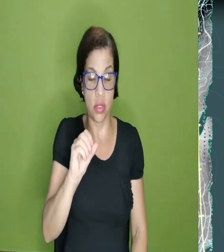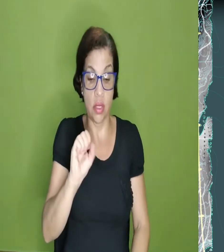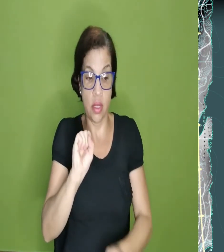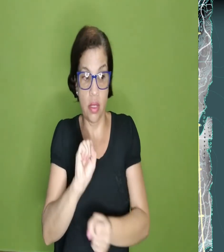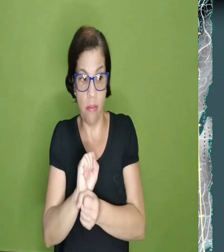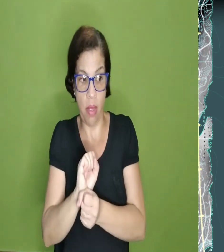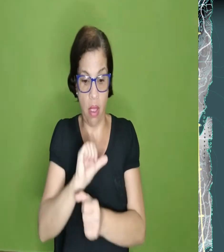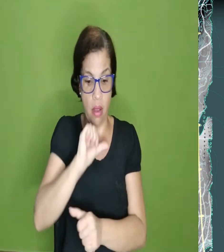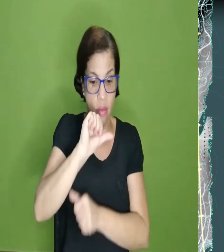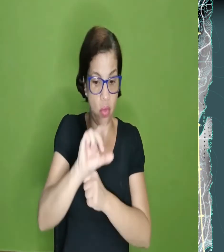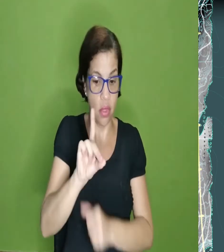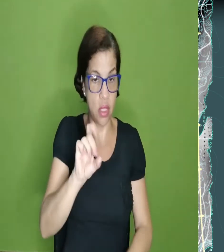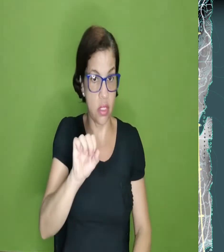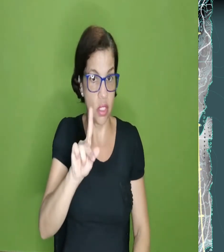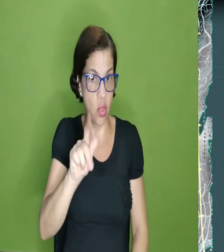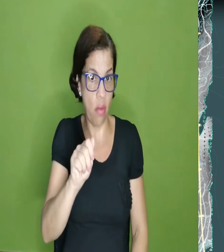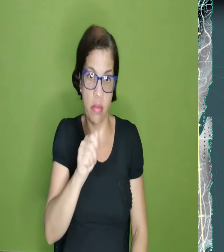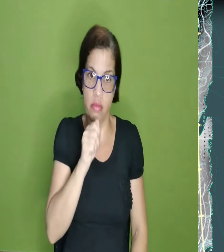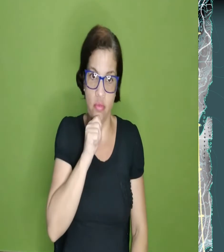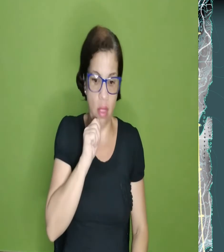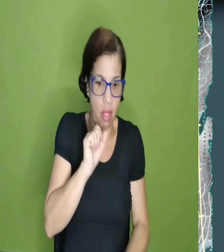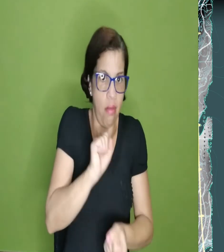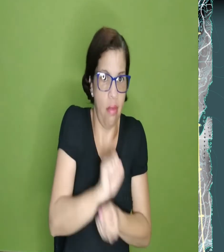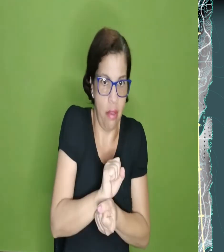conversão da tirosina em DOPA.